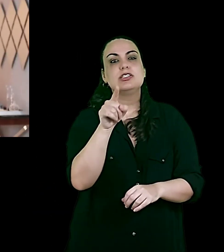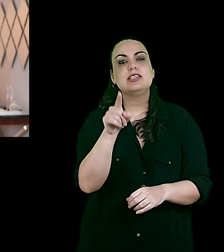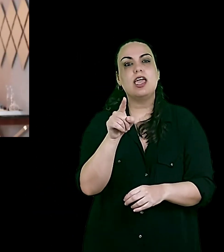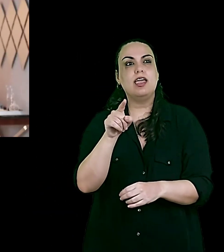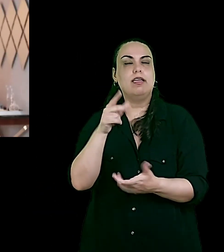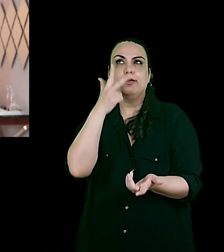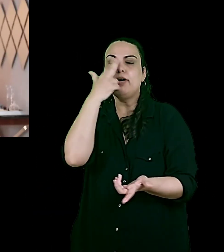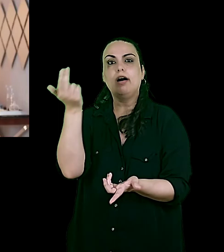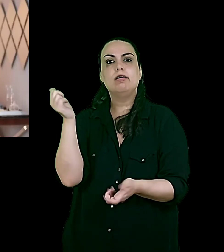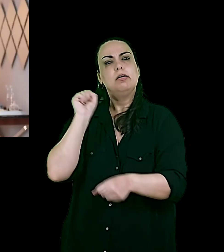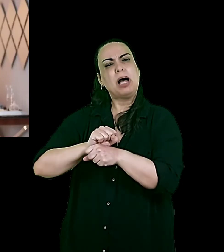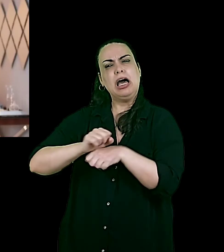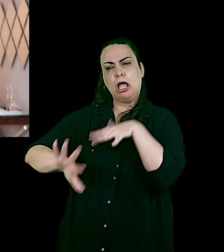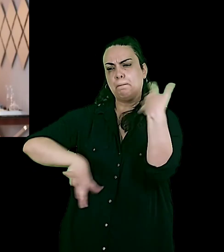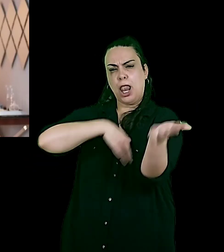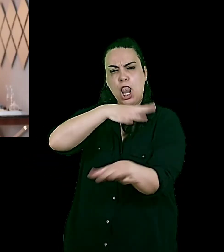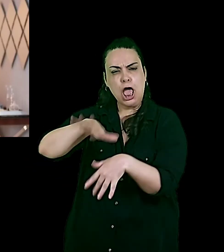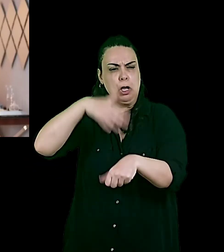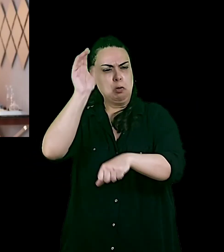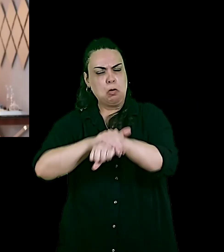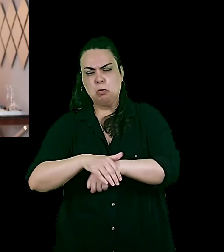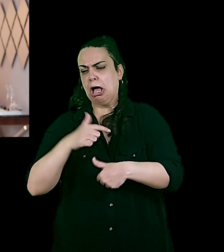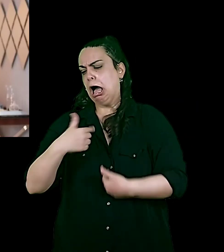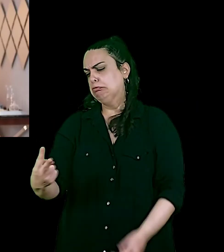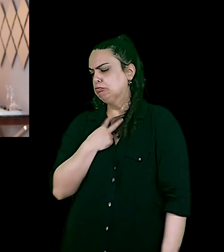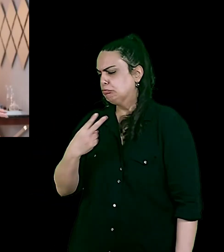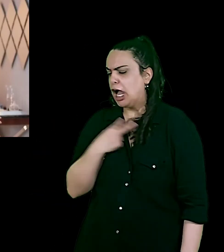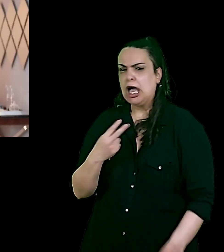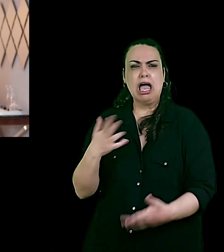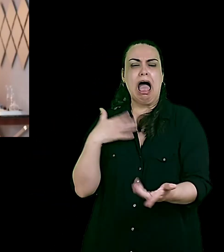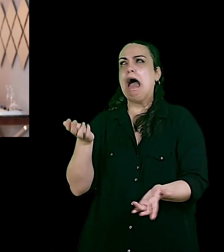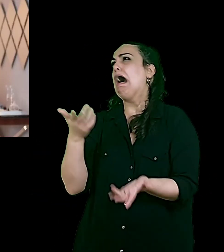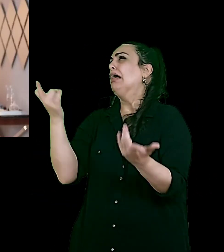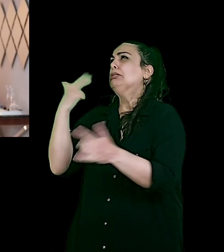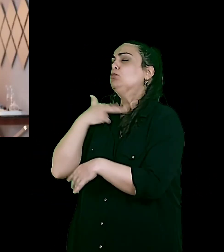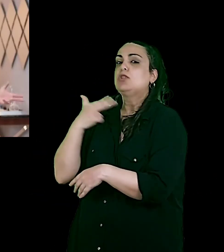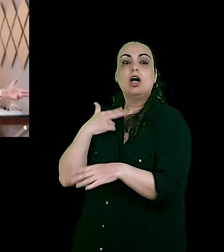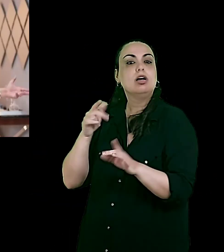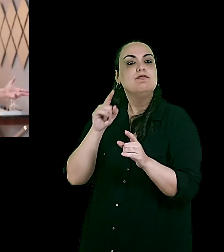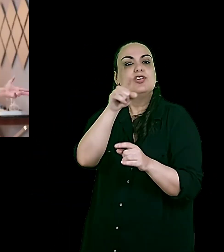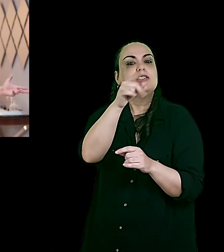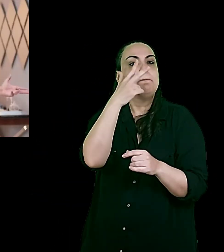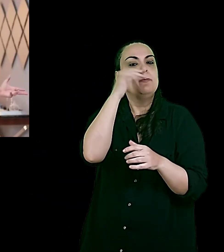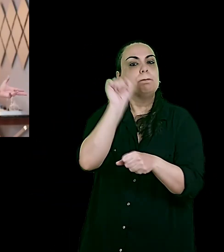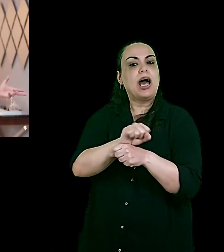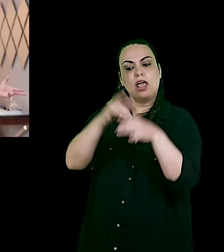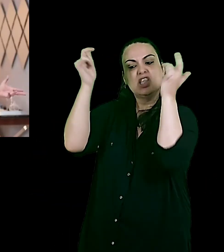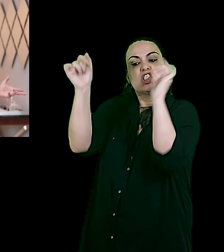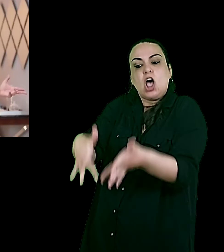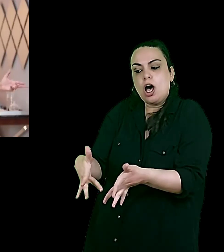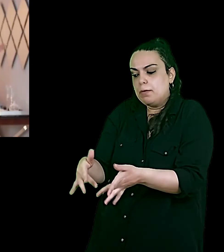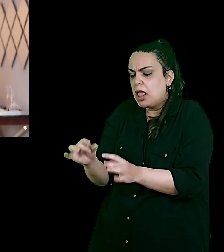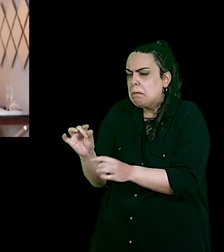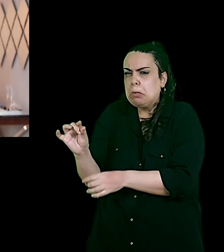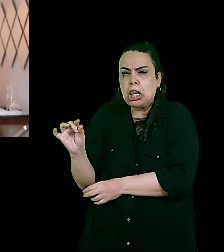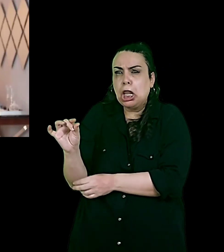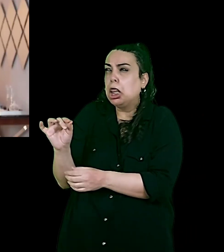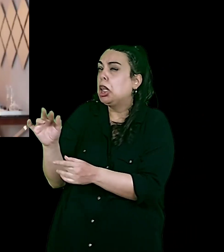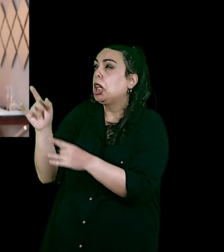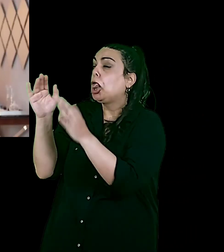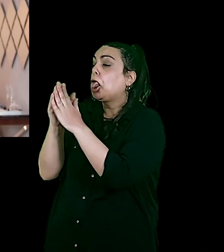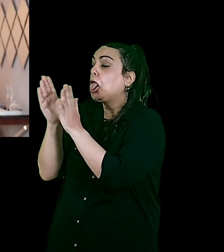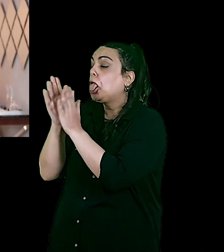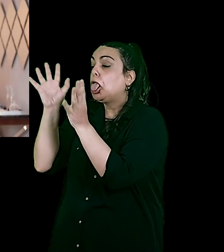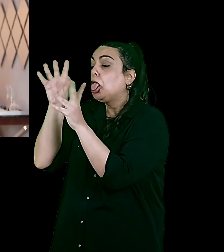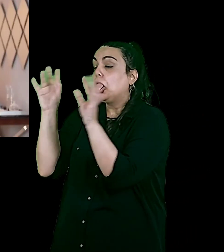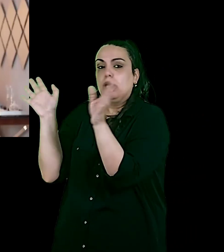aquele período de atribulação e aquela culpa de não conseguir ter o tempo com Deus, porque você para de dar para Ele o tempo da sobra e começa a incluir Ele